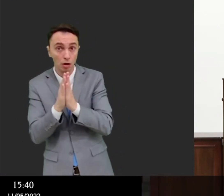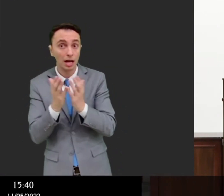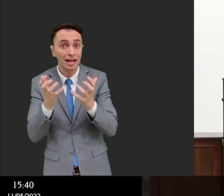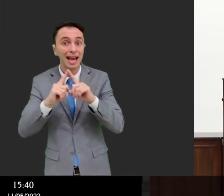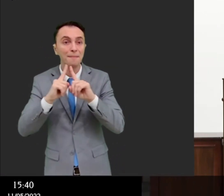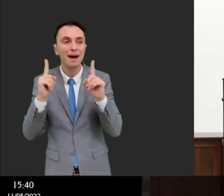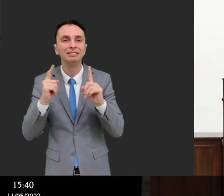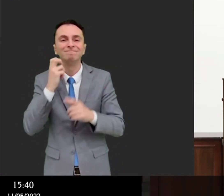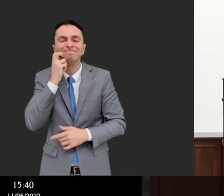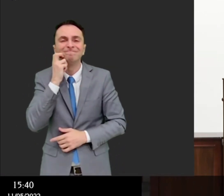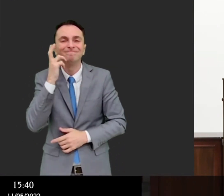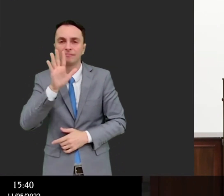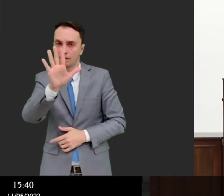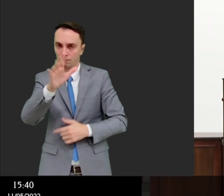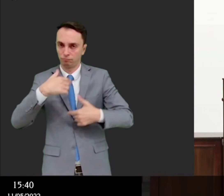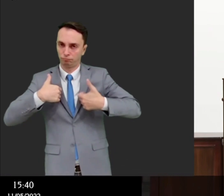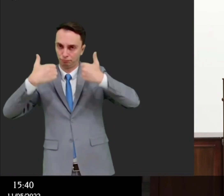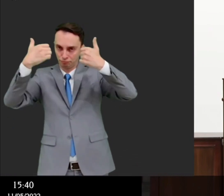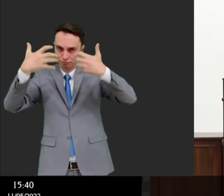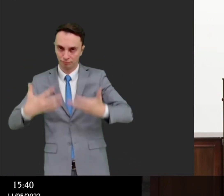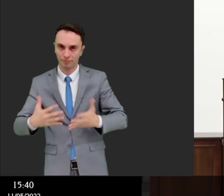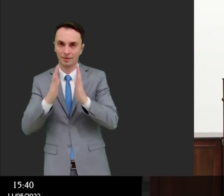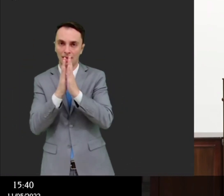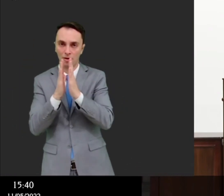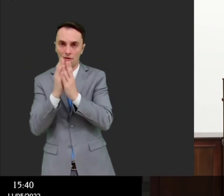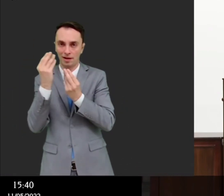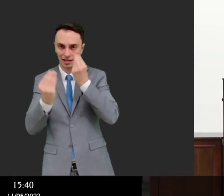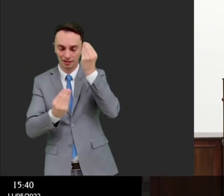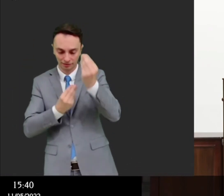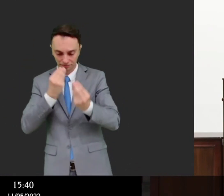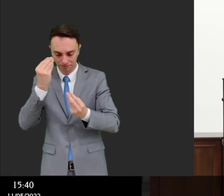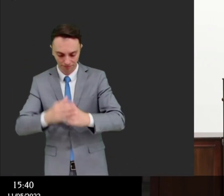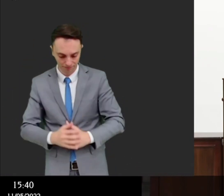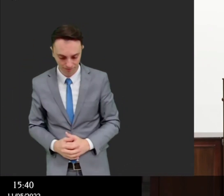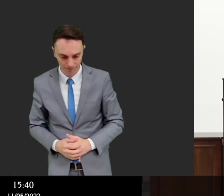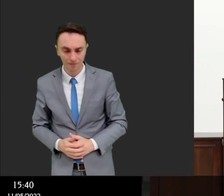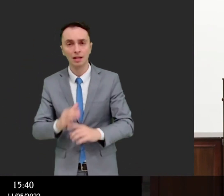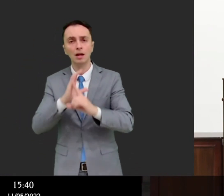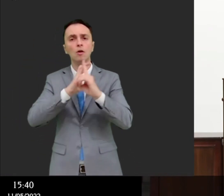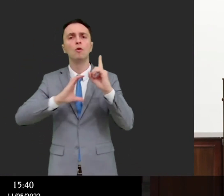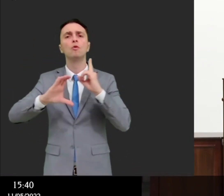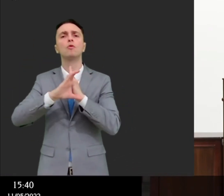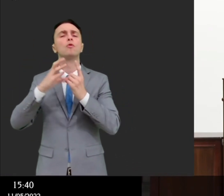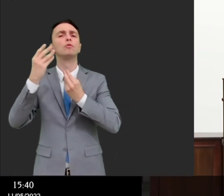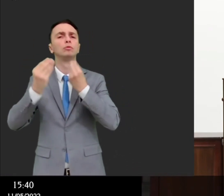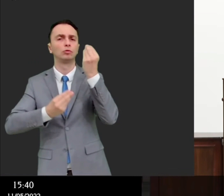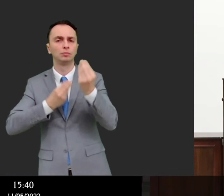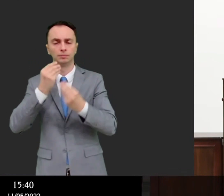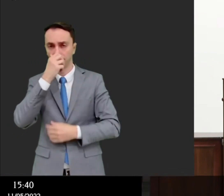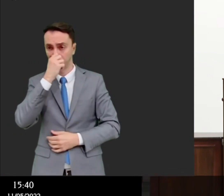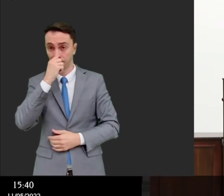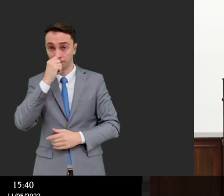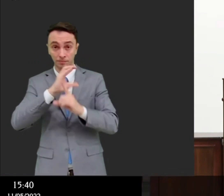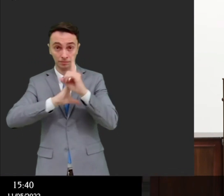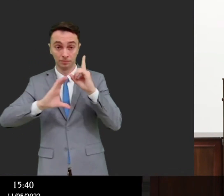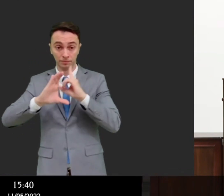Então, vamos explicar. O certo é isso aqui. Como que é feito o culto? Abrimos o